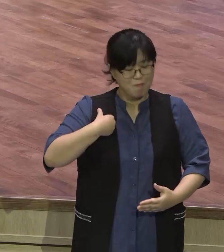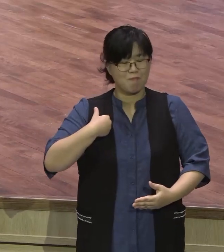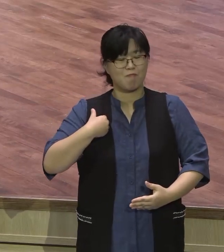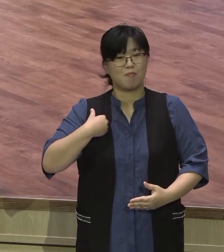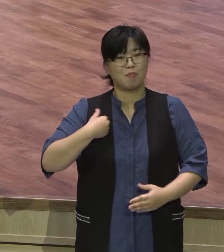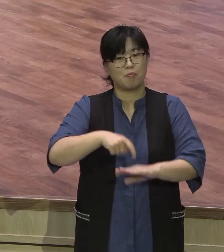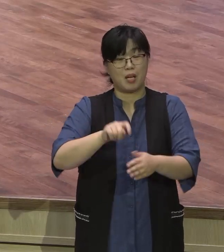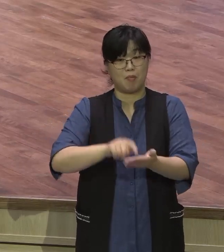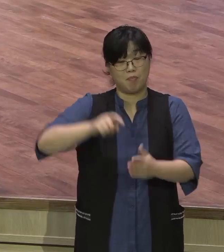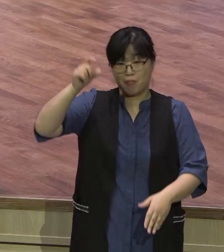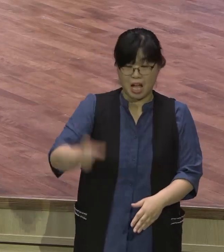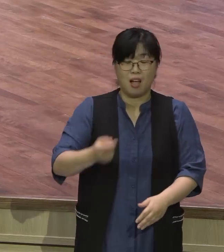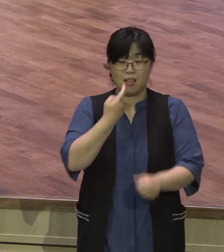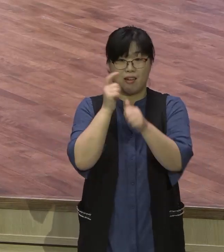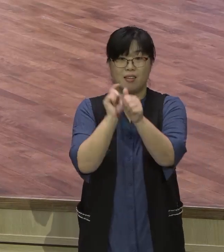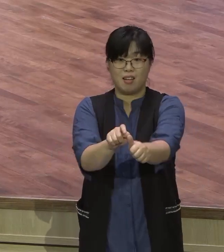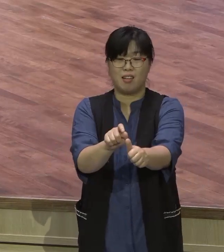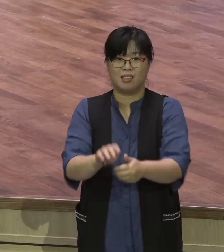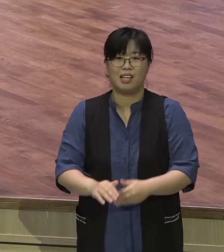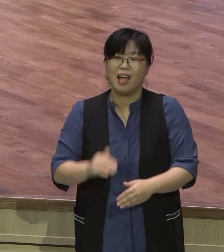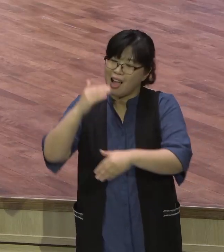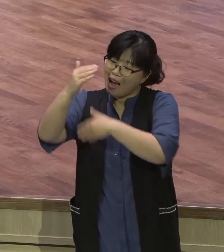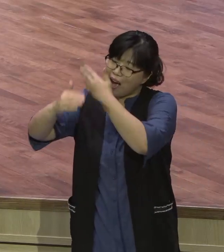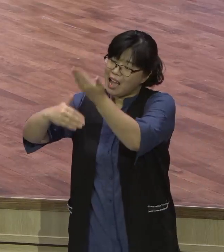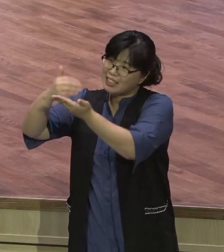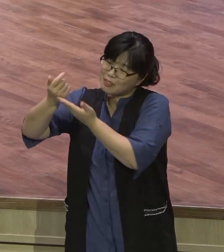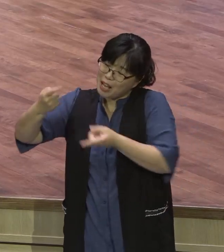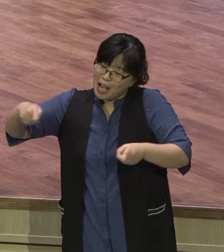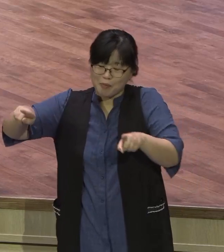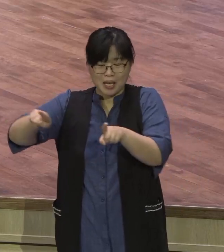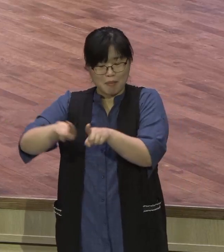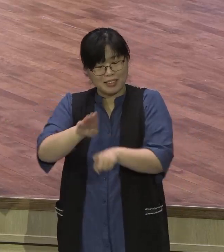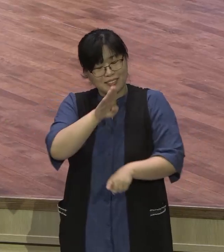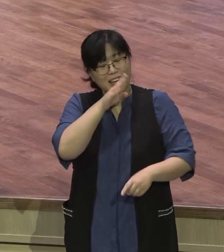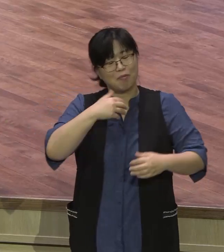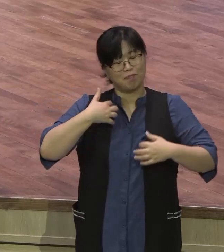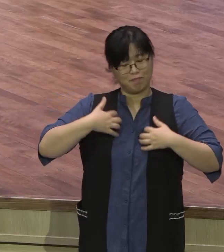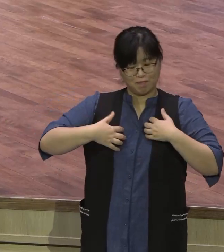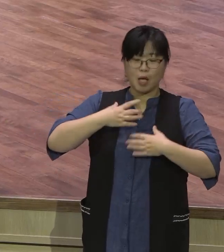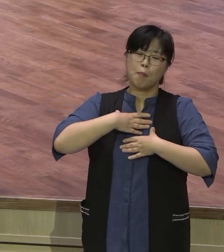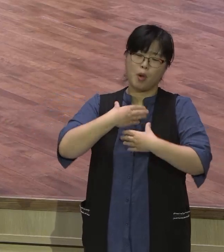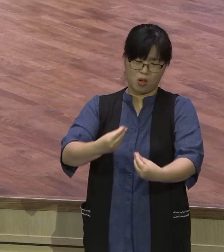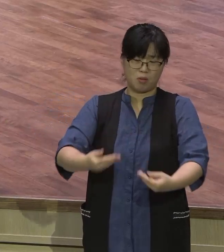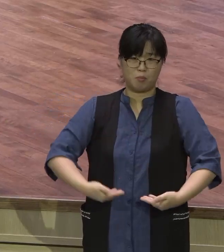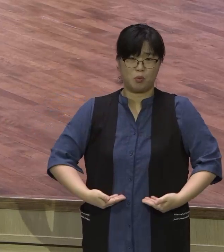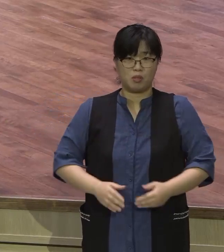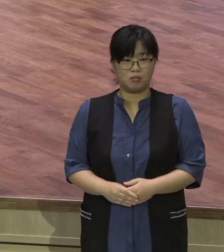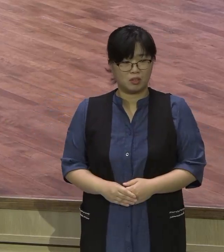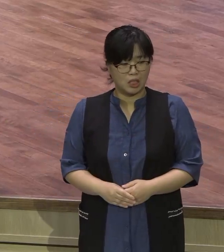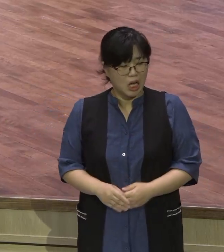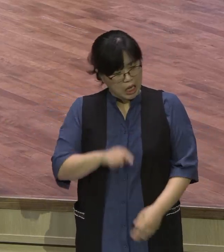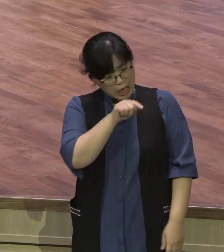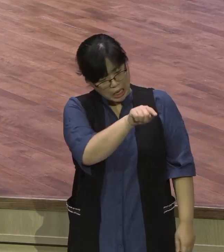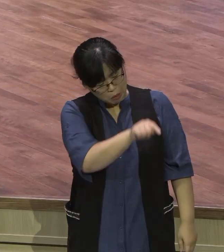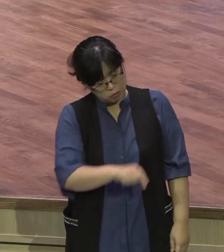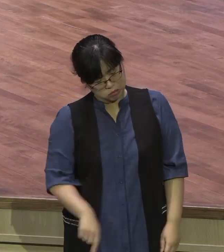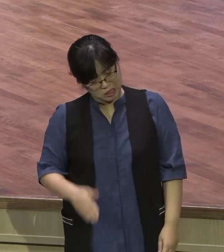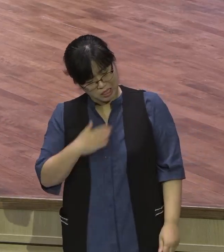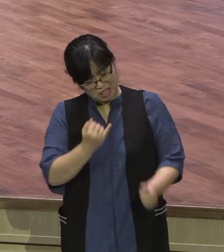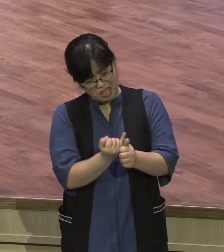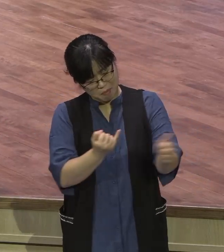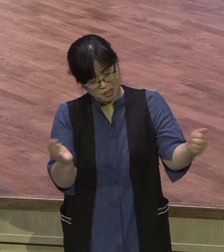참 기쁨 참 감사 이유 없어 나 저 사람 때문에 저 마누라 때문에 저 남편 때문에 저 자식 때문에 누구 때문에 그거 다